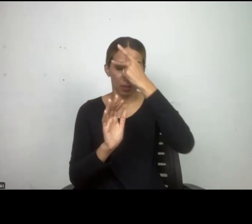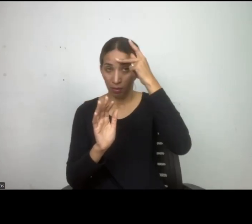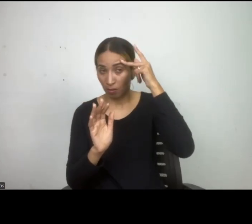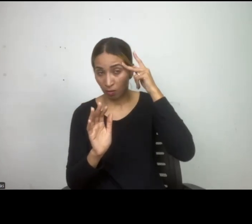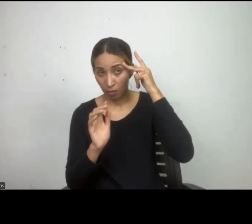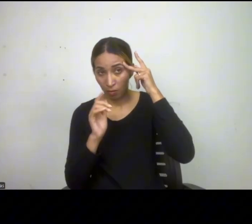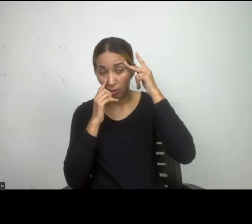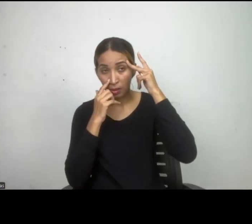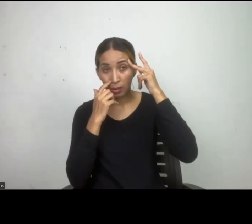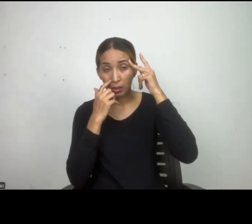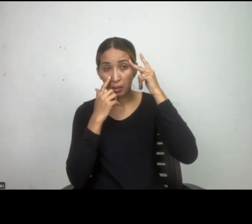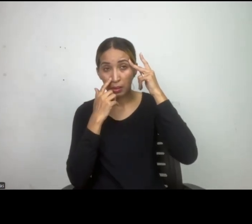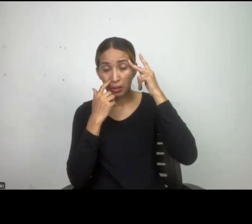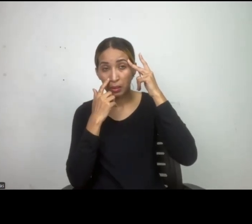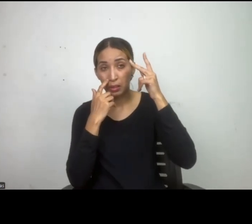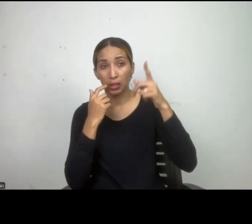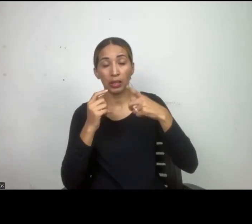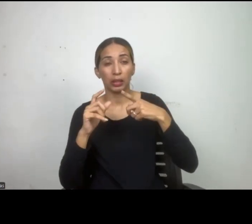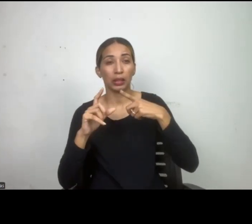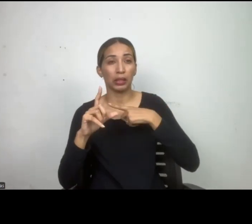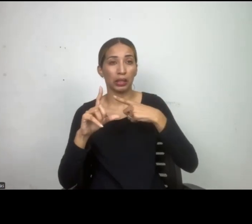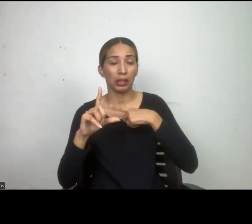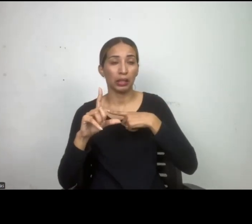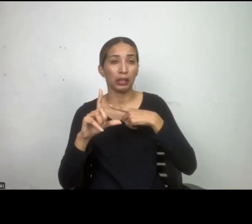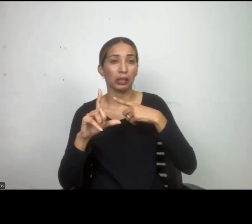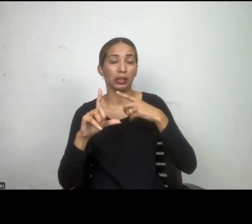51% dizem acolher travestis e